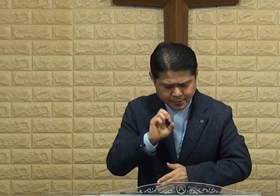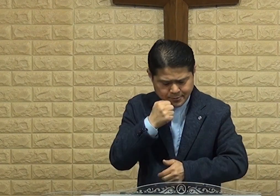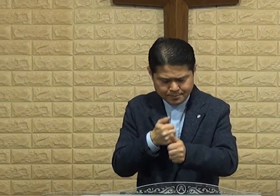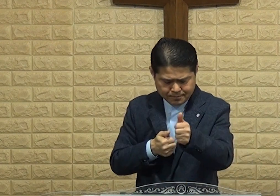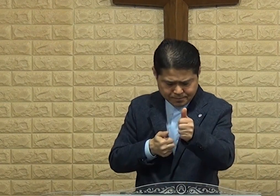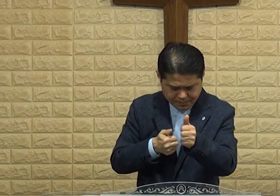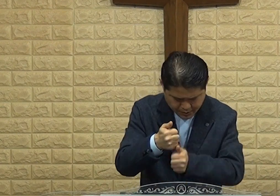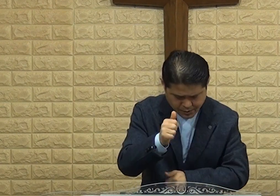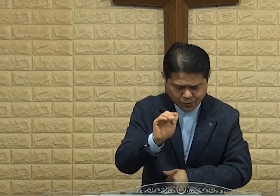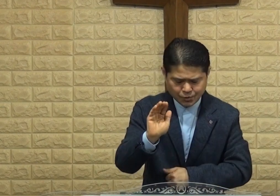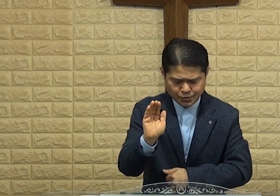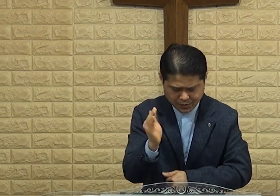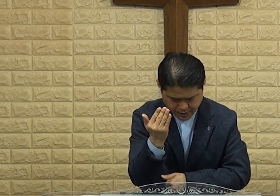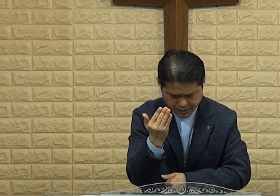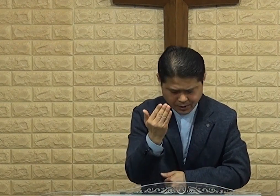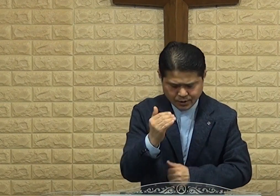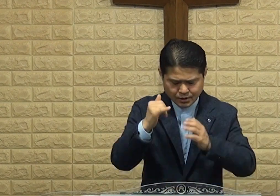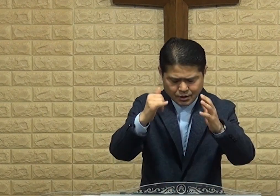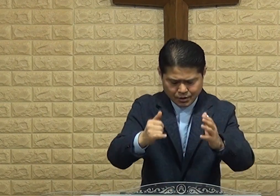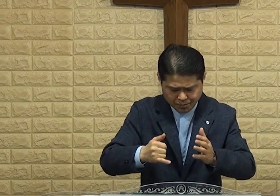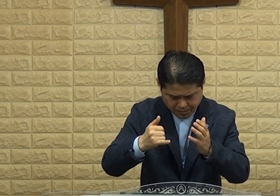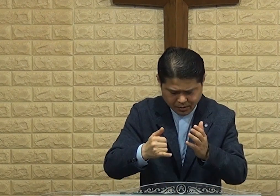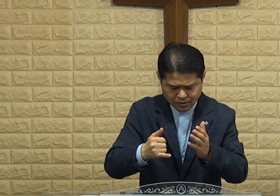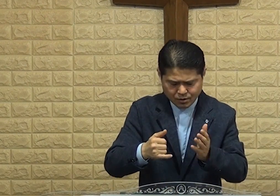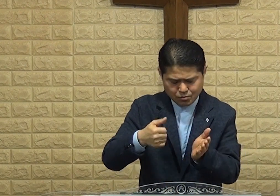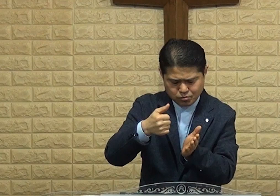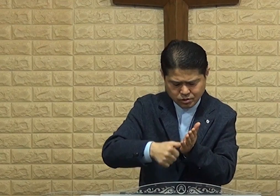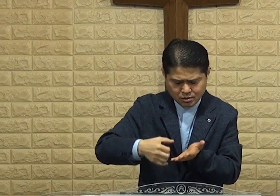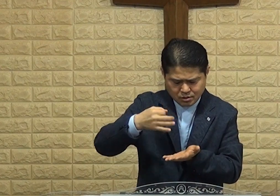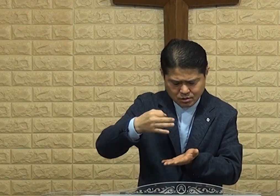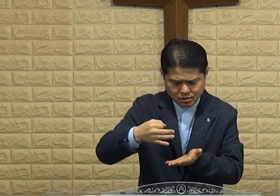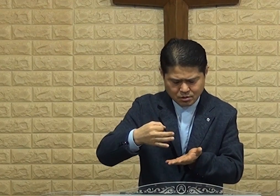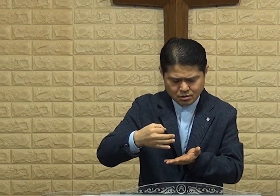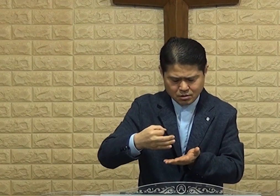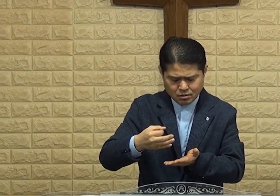못합니다. 그렇지만 아버지께서 주신 평안으로 승리하고